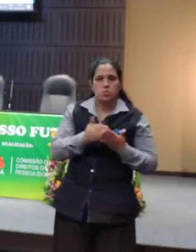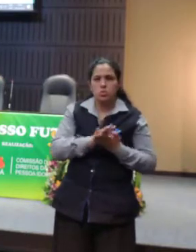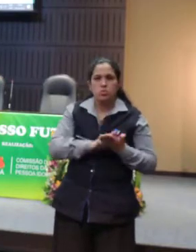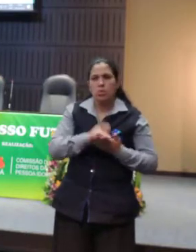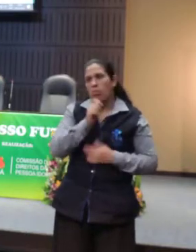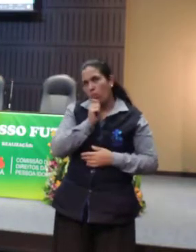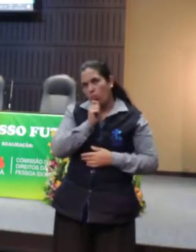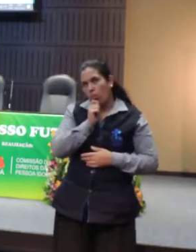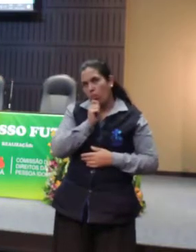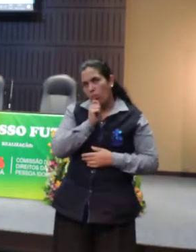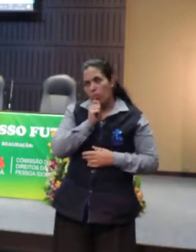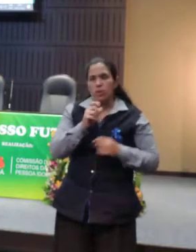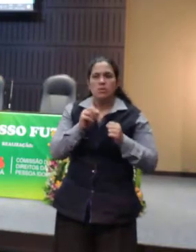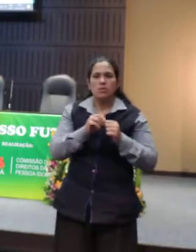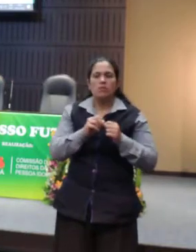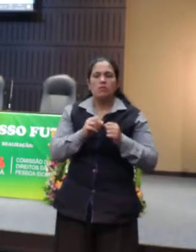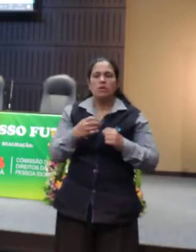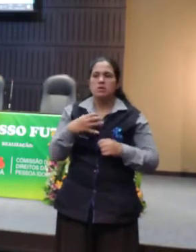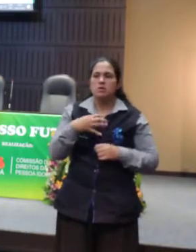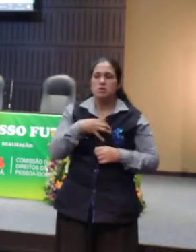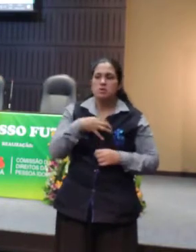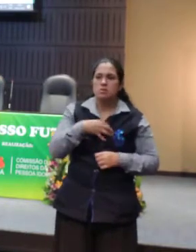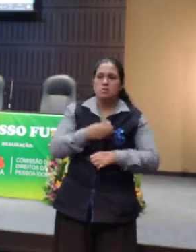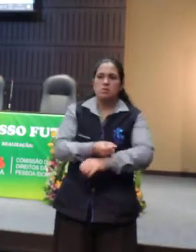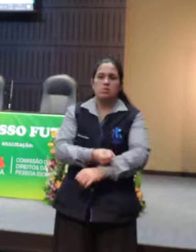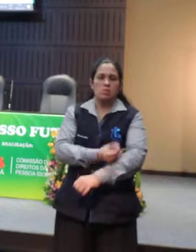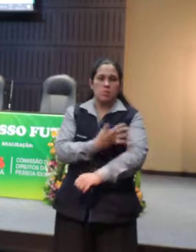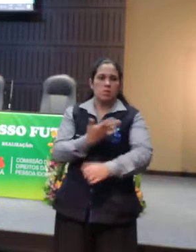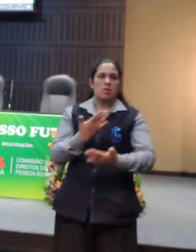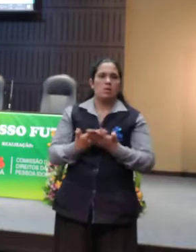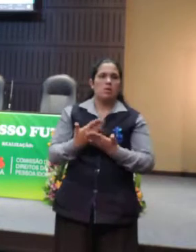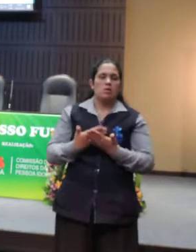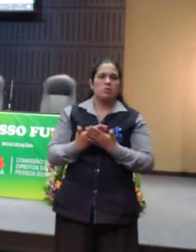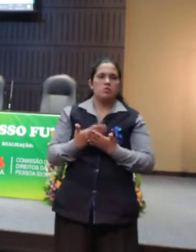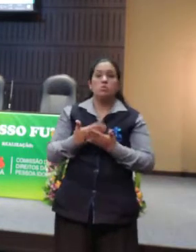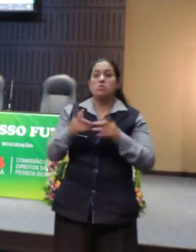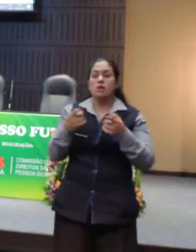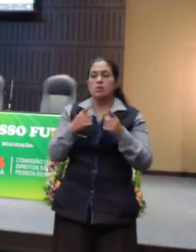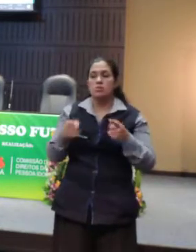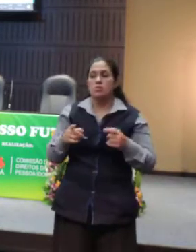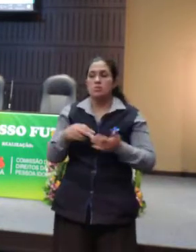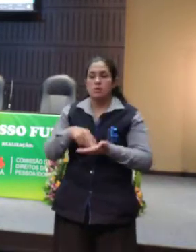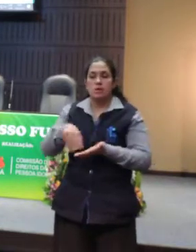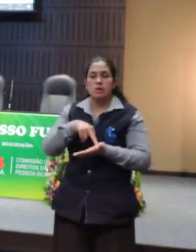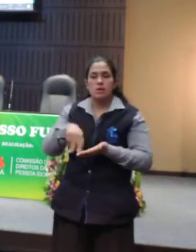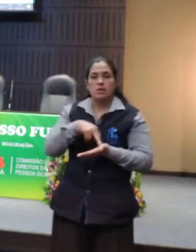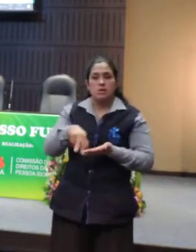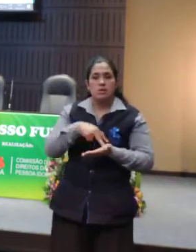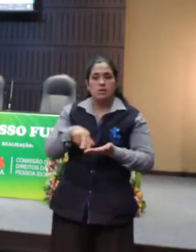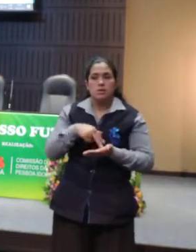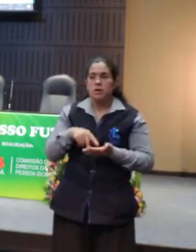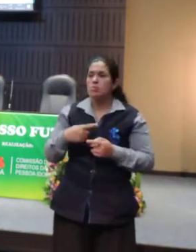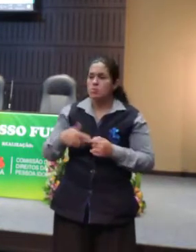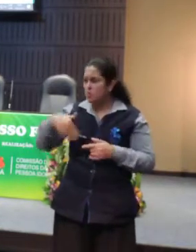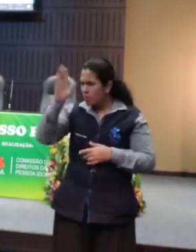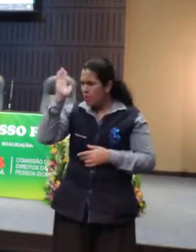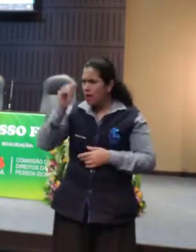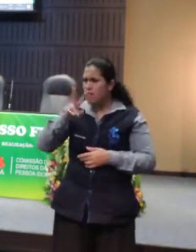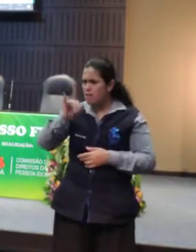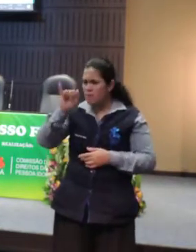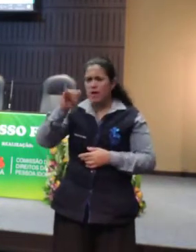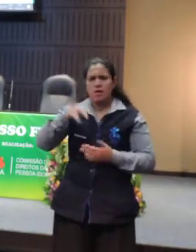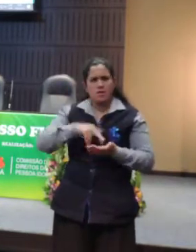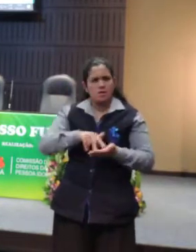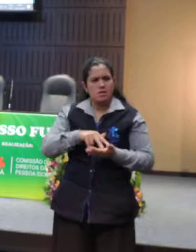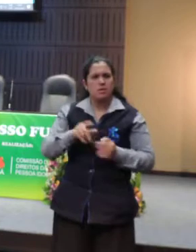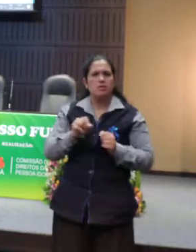um pouquinho sobre as suas emoções e fazer arte, estudar música, dançar, por que não vão dançar, gente? Além